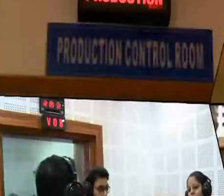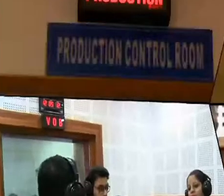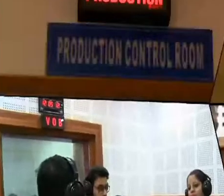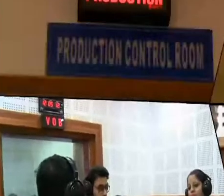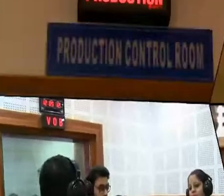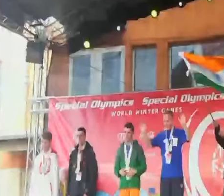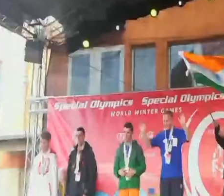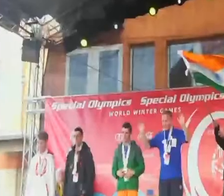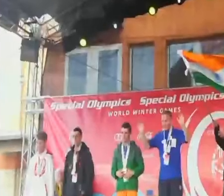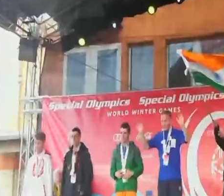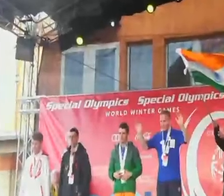अपना